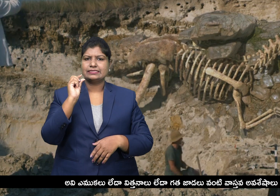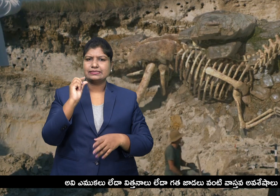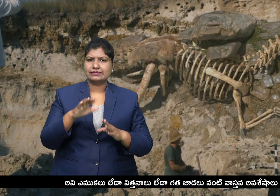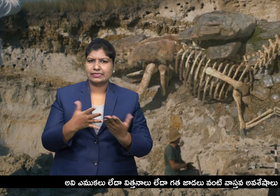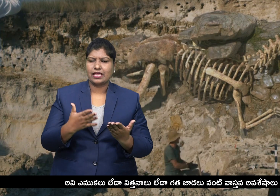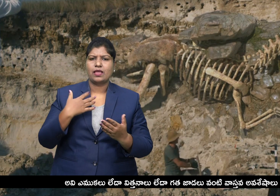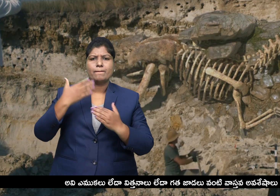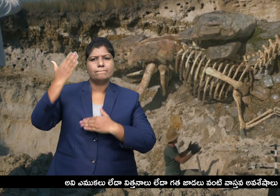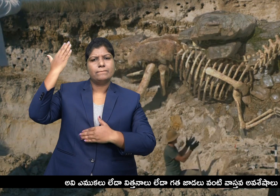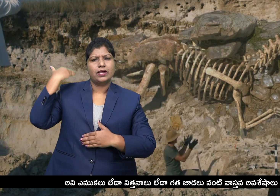కావచ్చు.